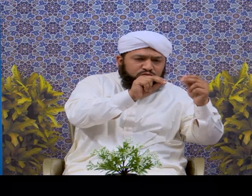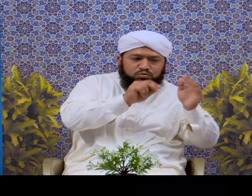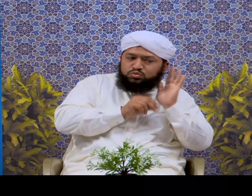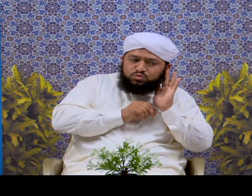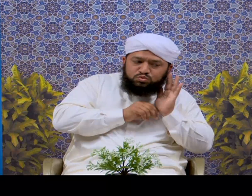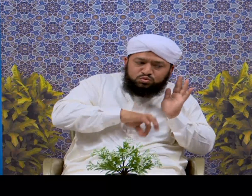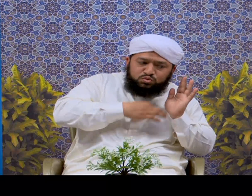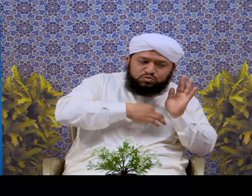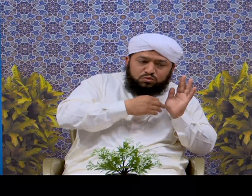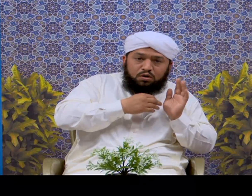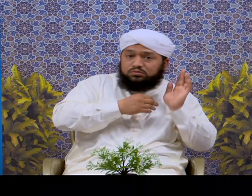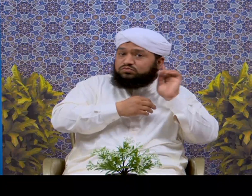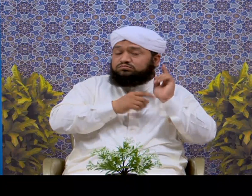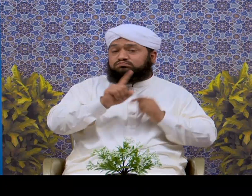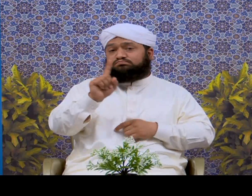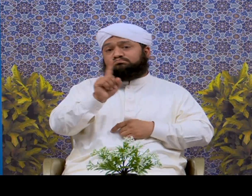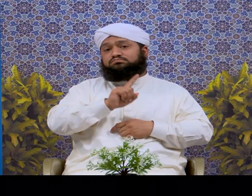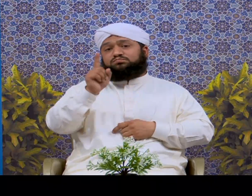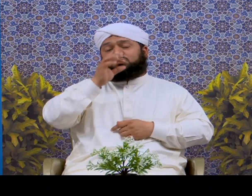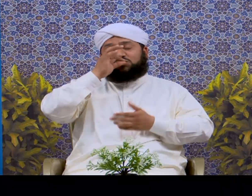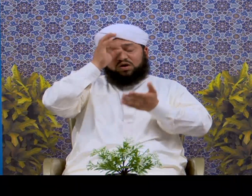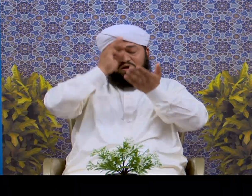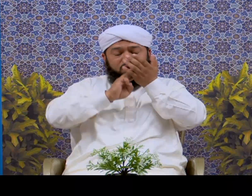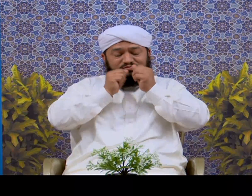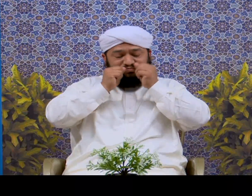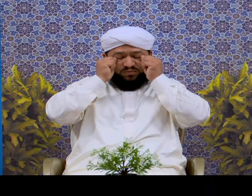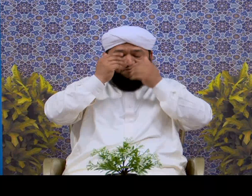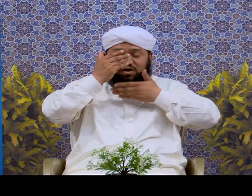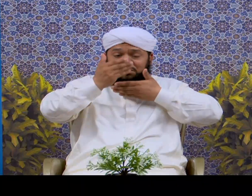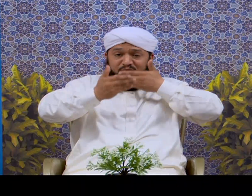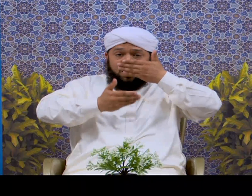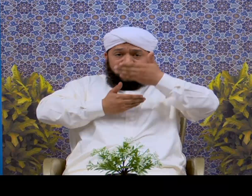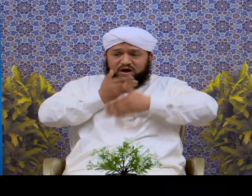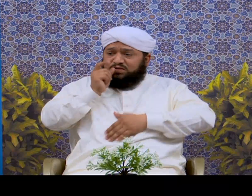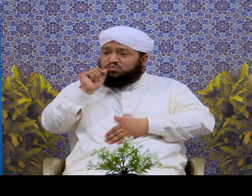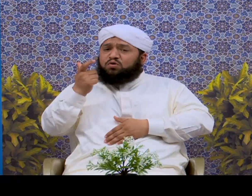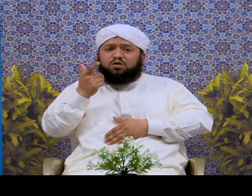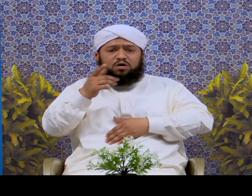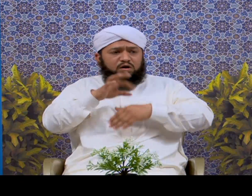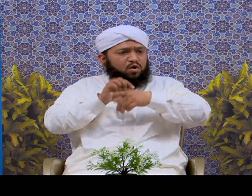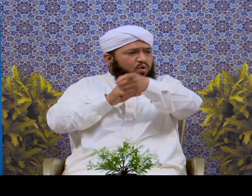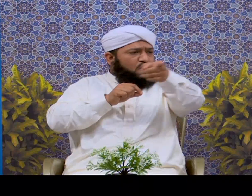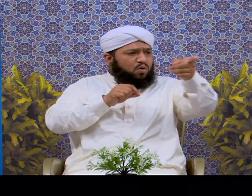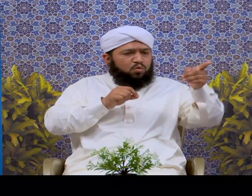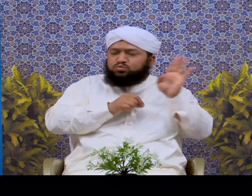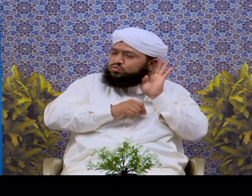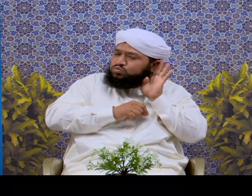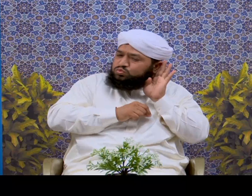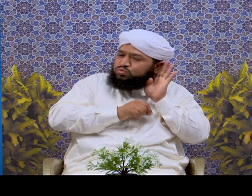سنیے۔ فرمان مصطفیٰ صلی اللہ علیہ وآلہ وسلم ہے، جو شخص کسی قوم کی باتیں کان لگا کر سنے